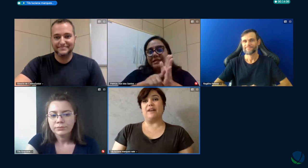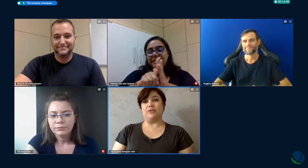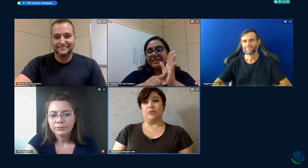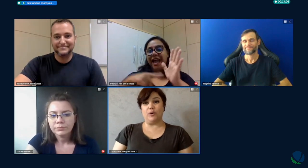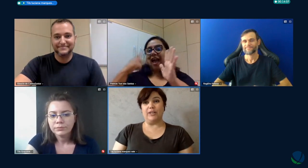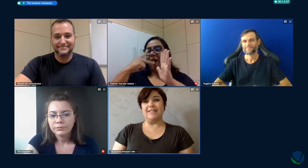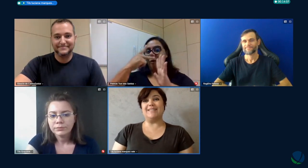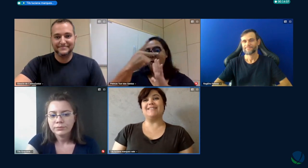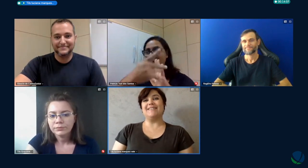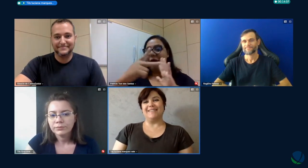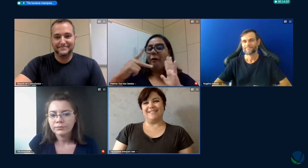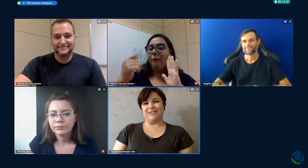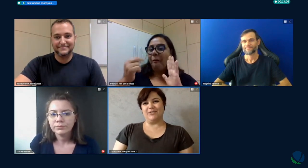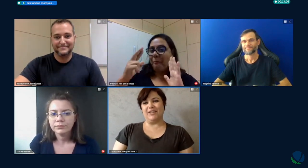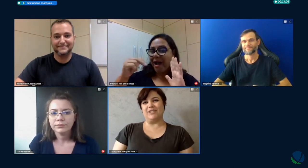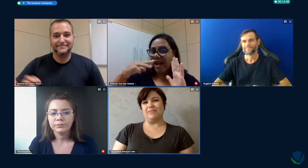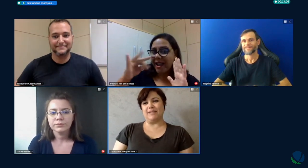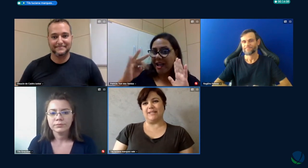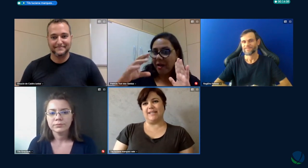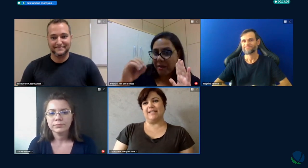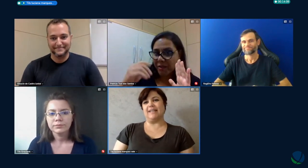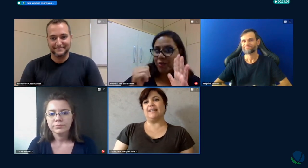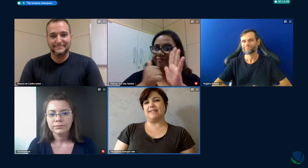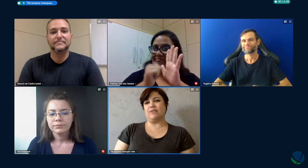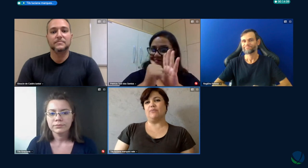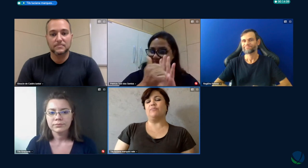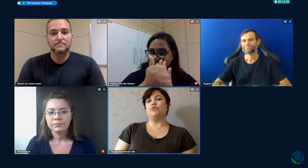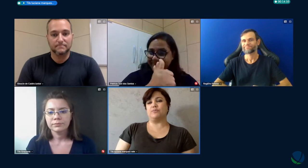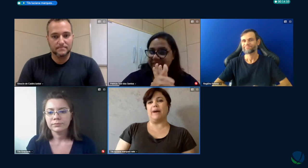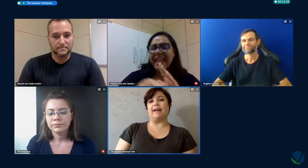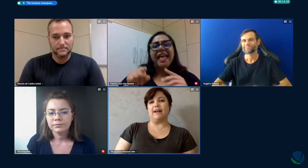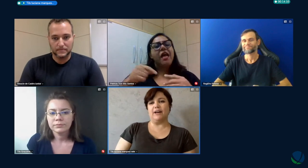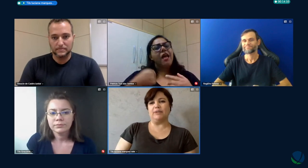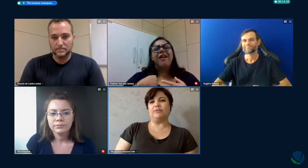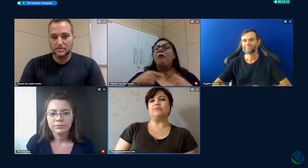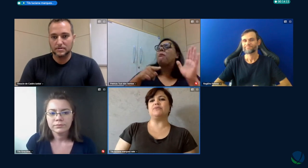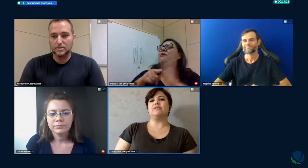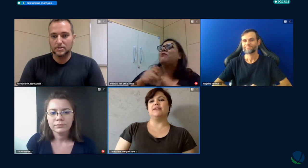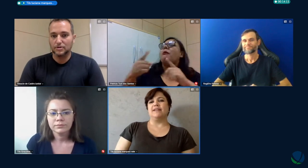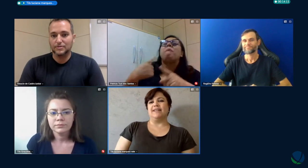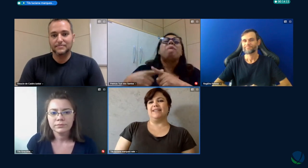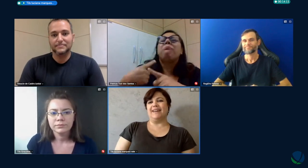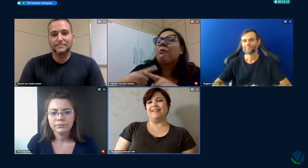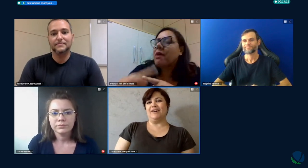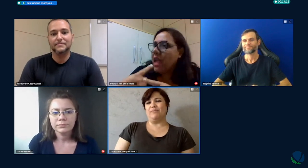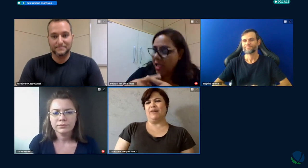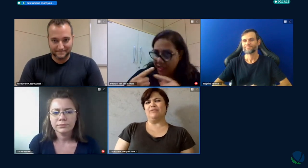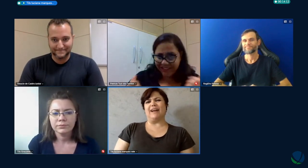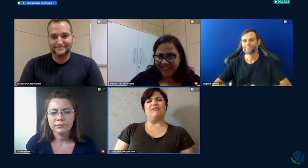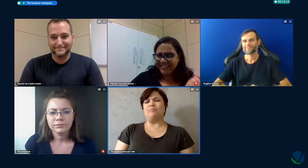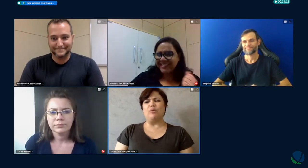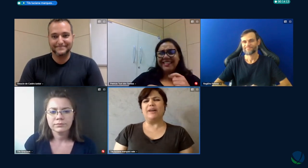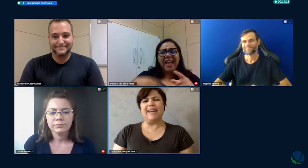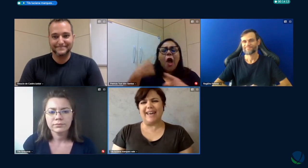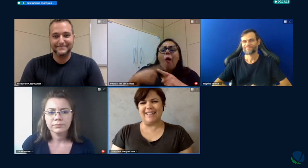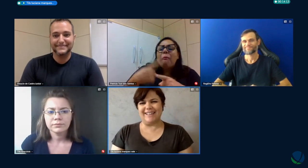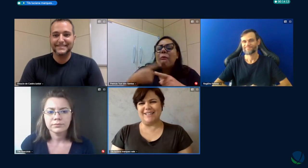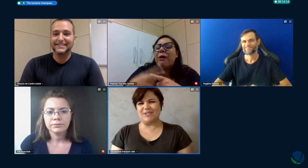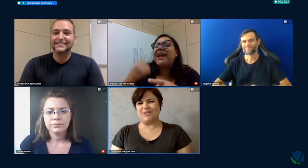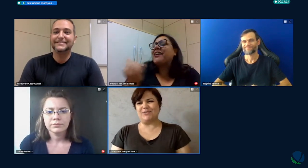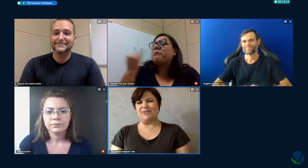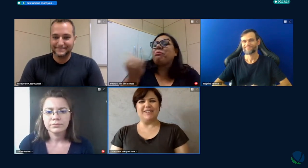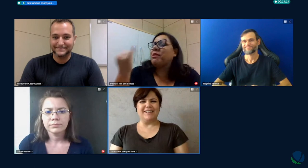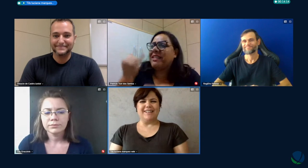Foram desafiadores durante a pesquisa, a questão dos parâmetros, e aí eu perguntava por